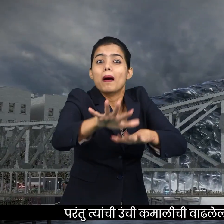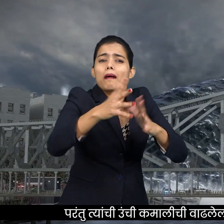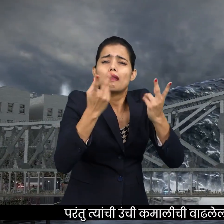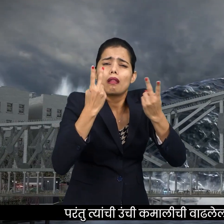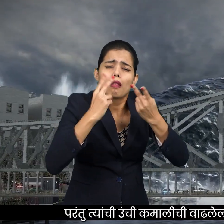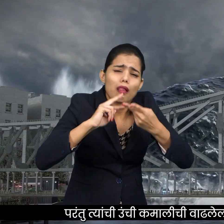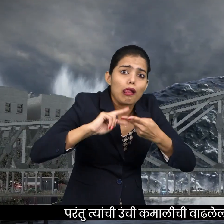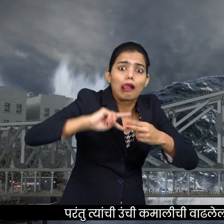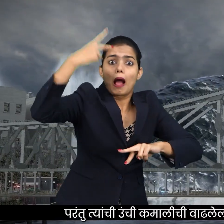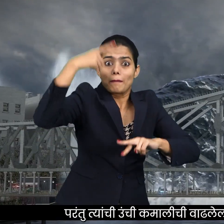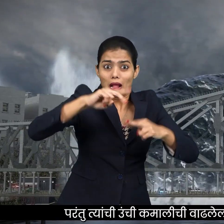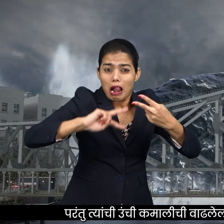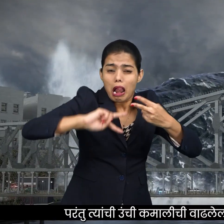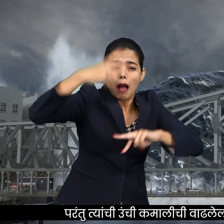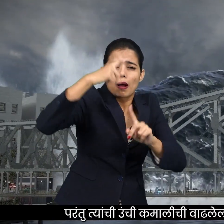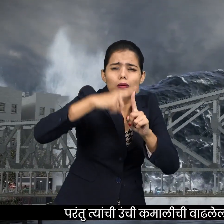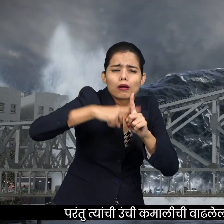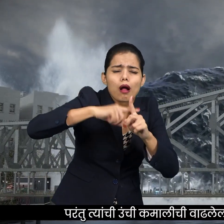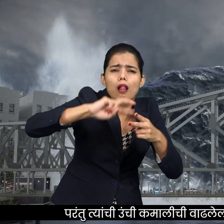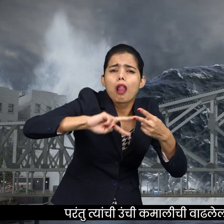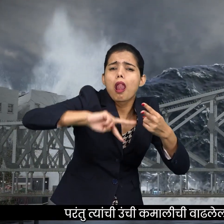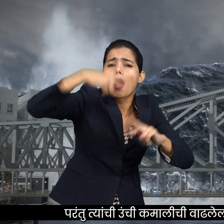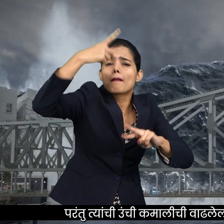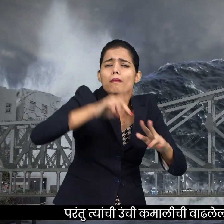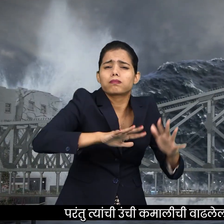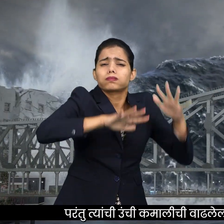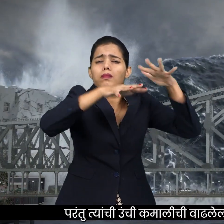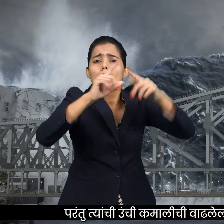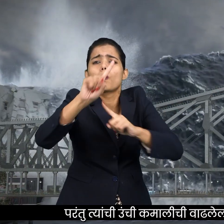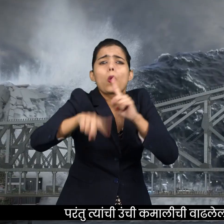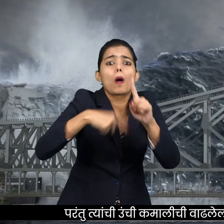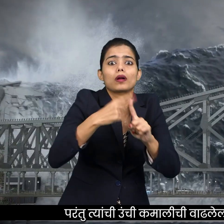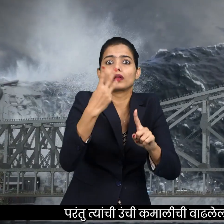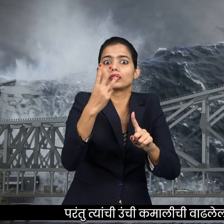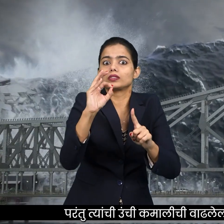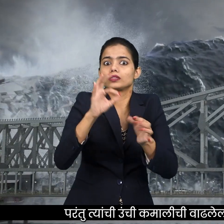वाढलेली आढळते. अगदी 30 मीटर पर्यंत